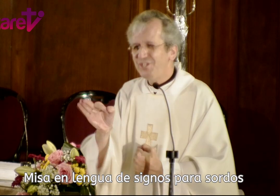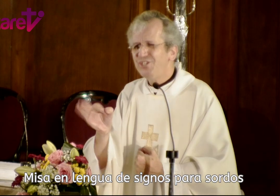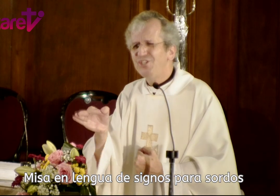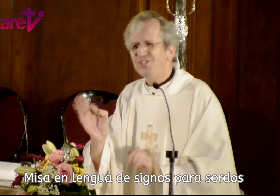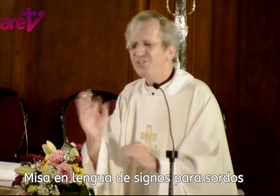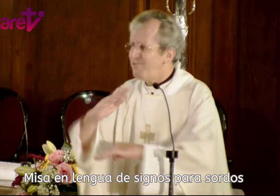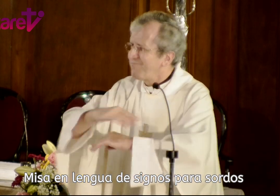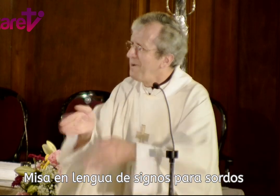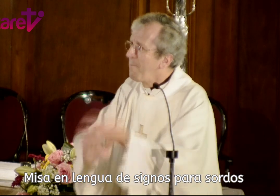sí, sí, sí, voy.